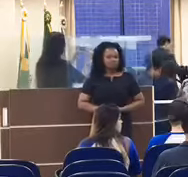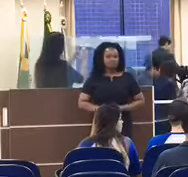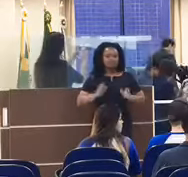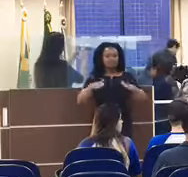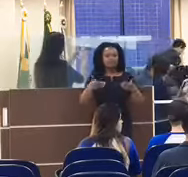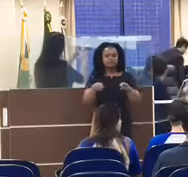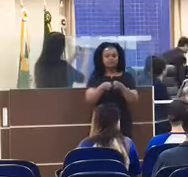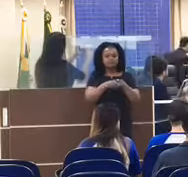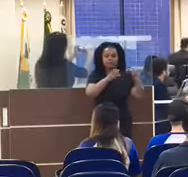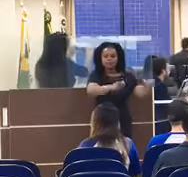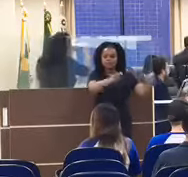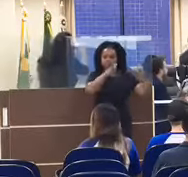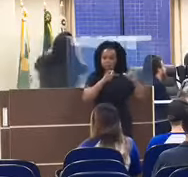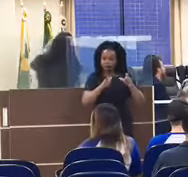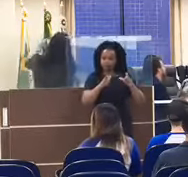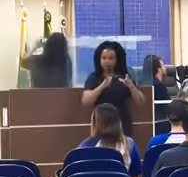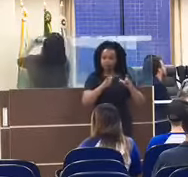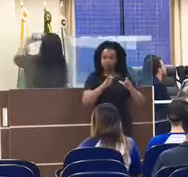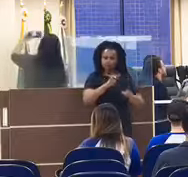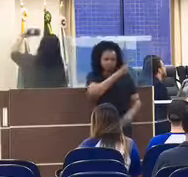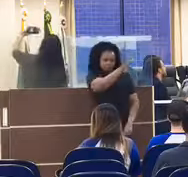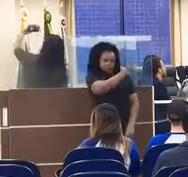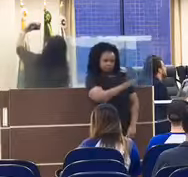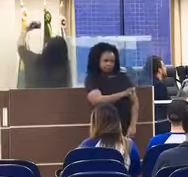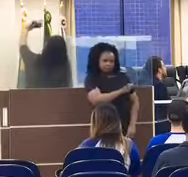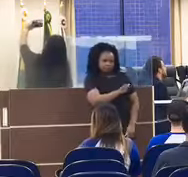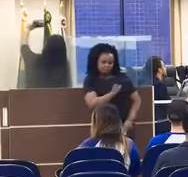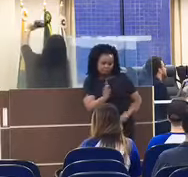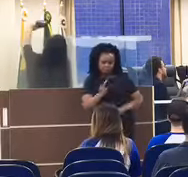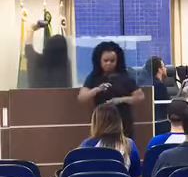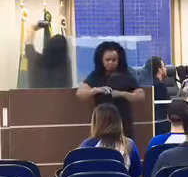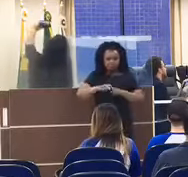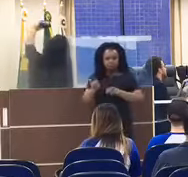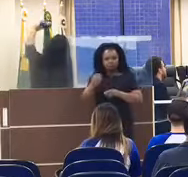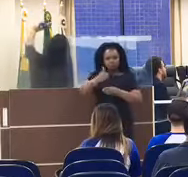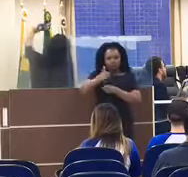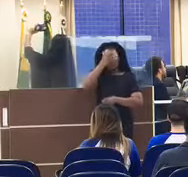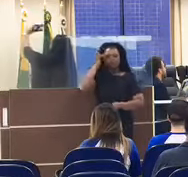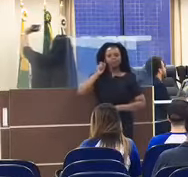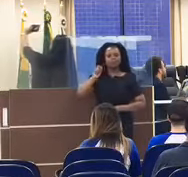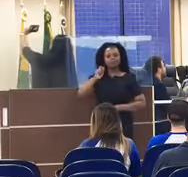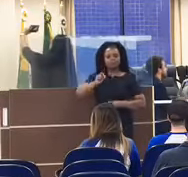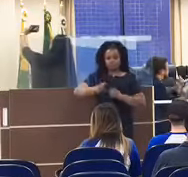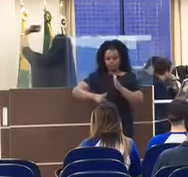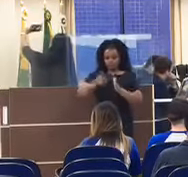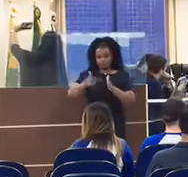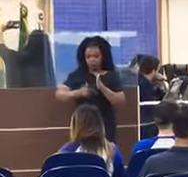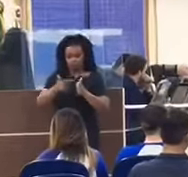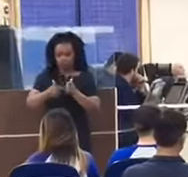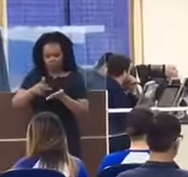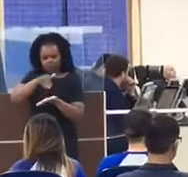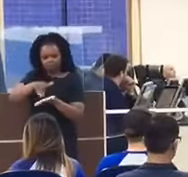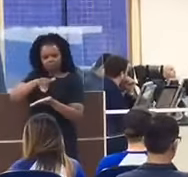Eu convido já, João Mendes, o senhor para tomar assento à mesa para substituir o nosso segundo secretário.